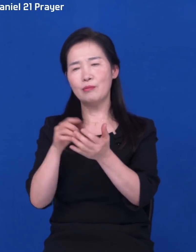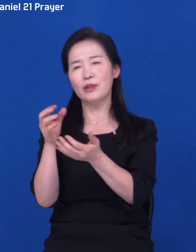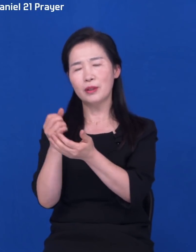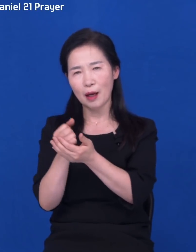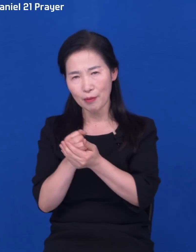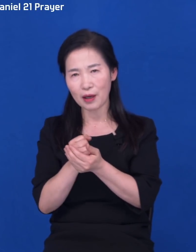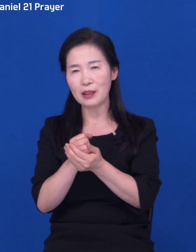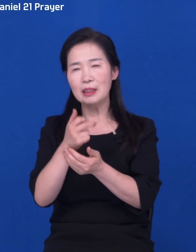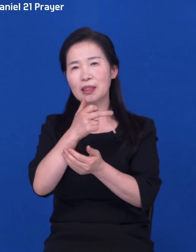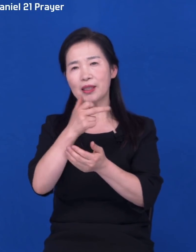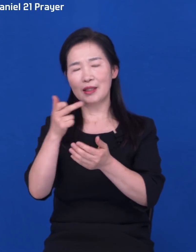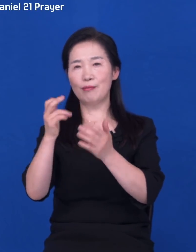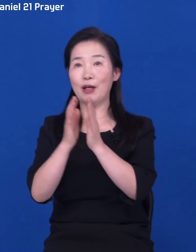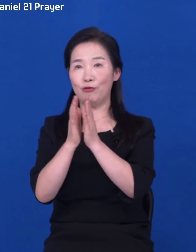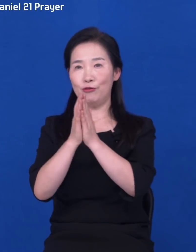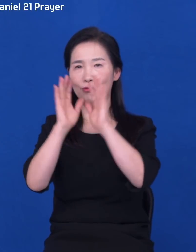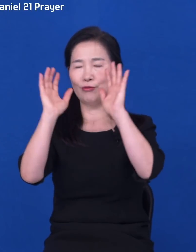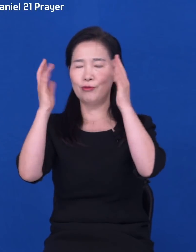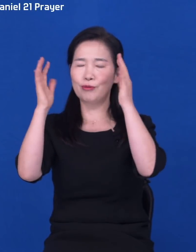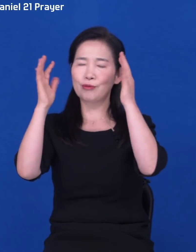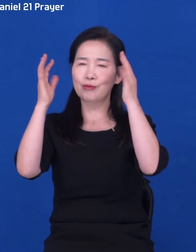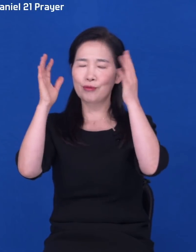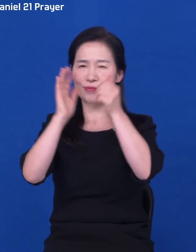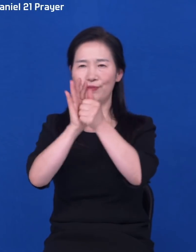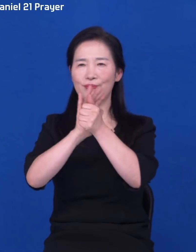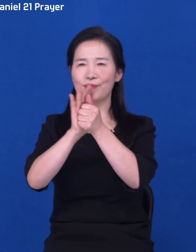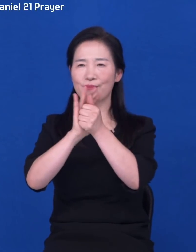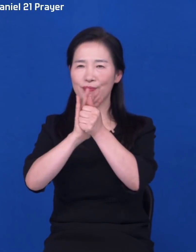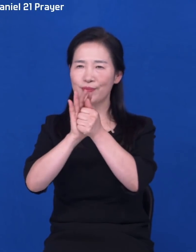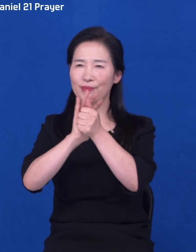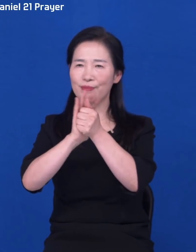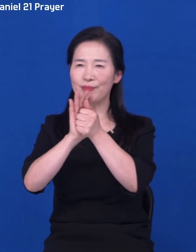큰 박수로 격려하도록 하겠습니다.